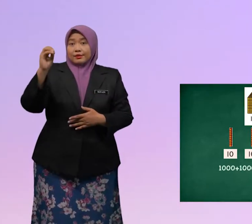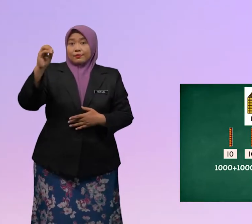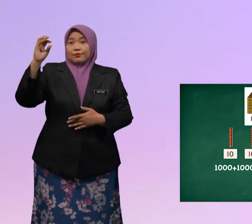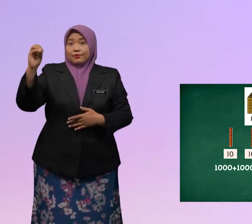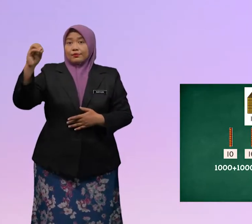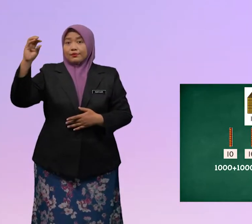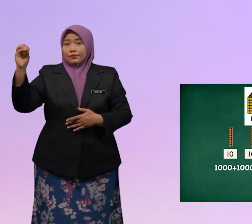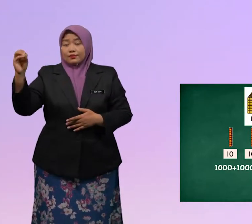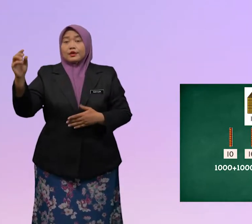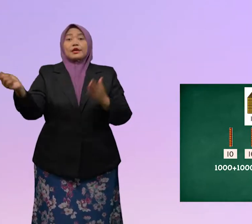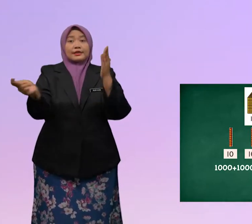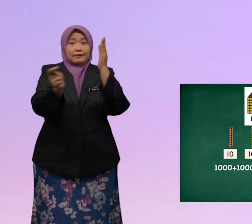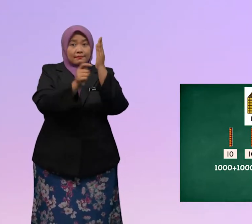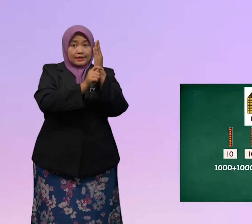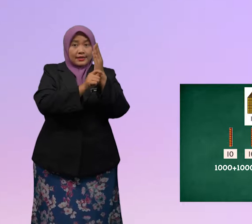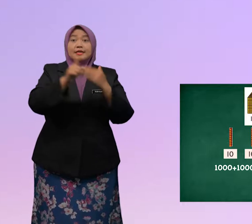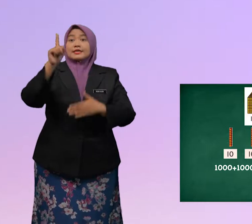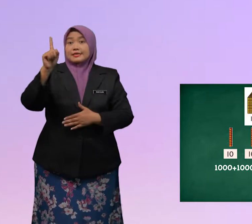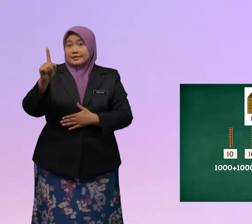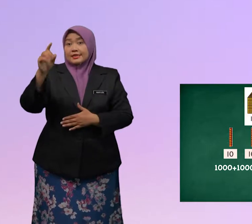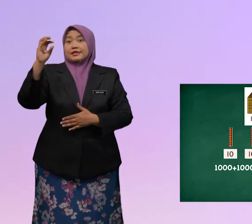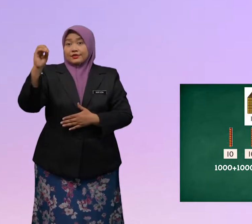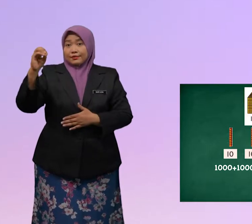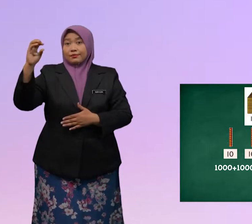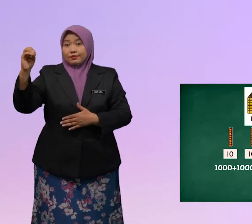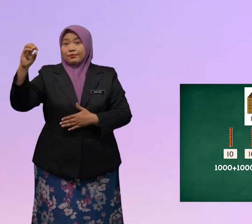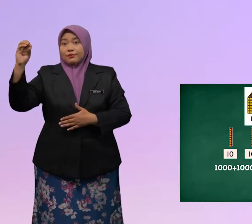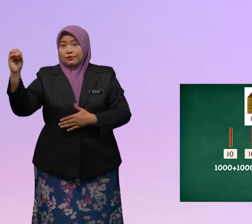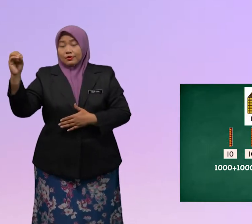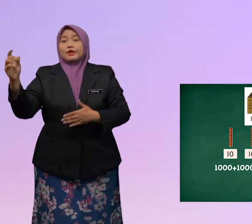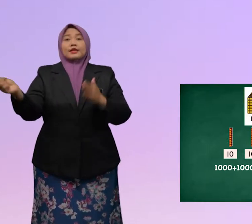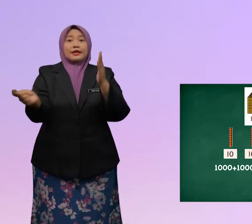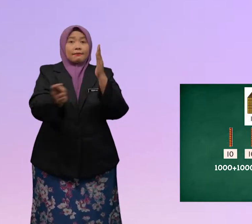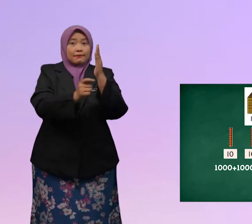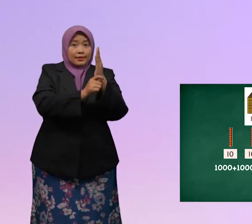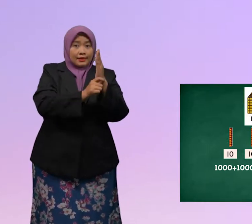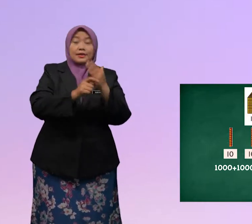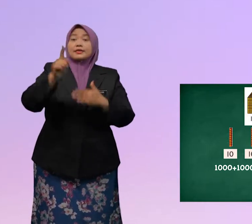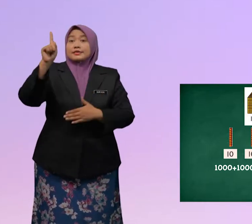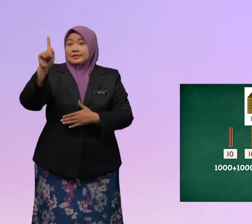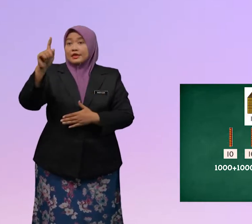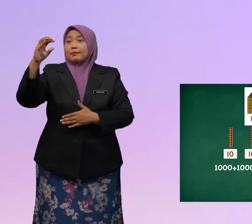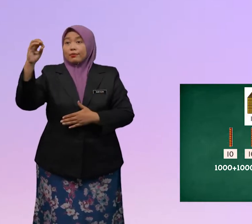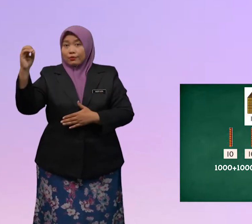1,000 tambah 1,000 tambah